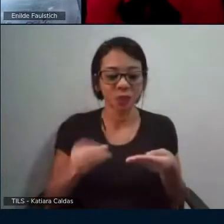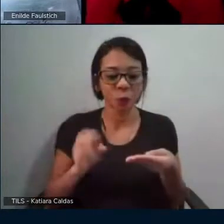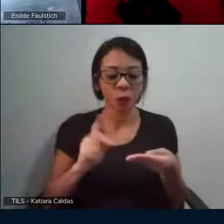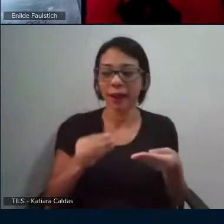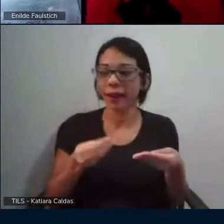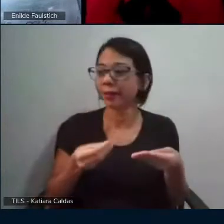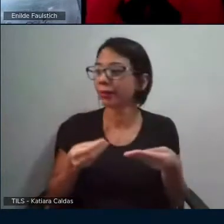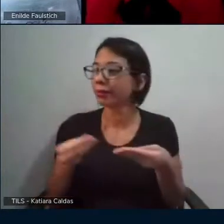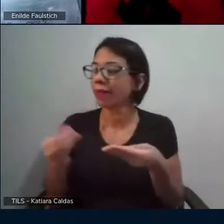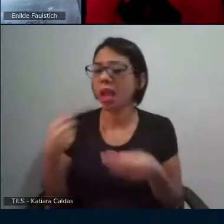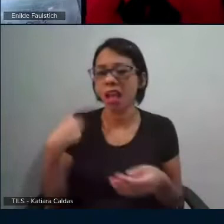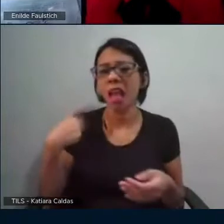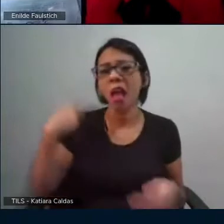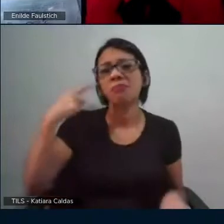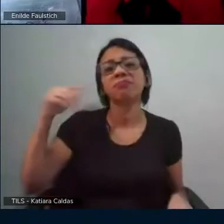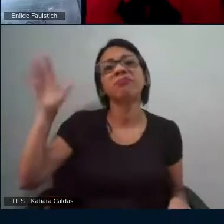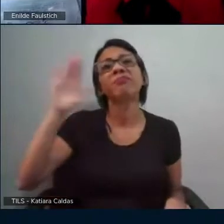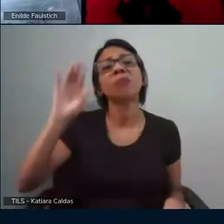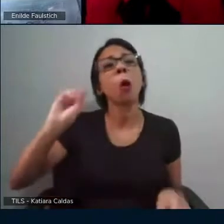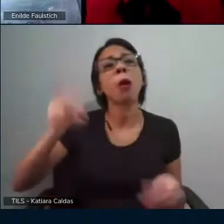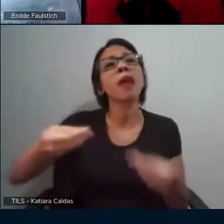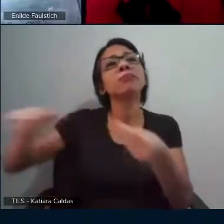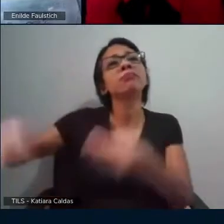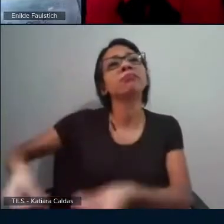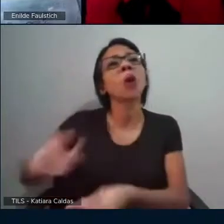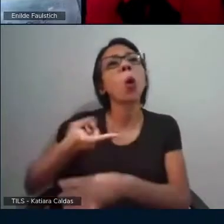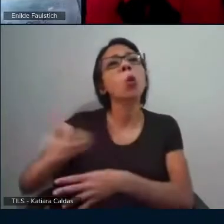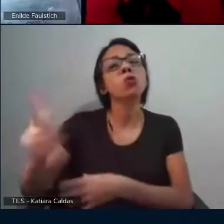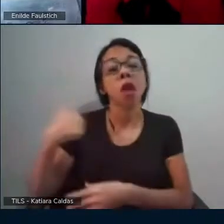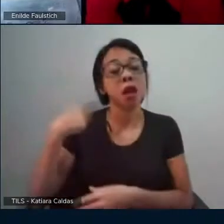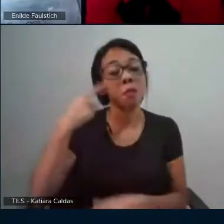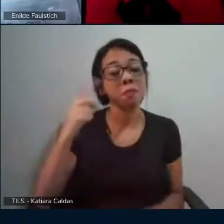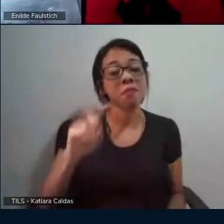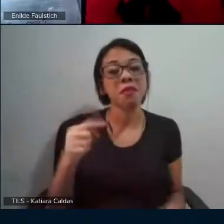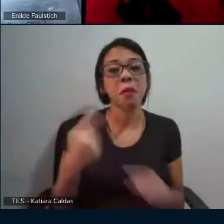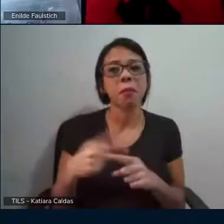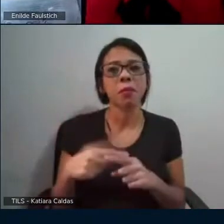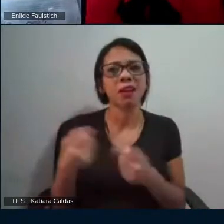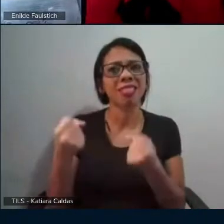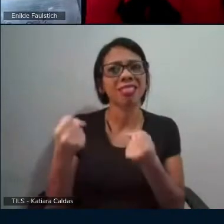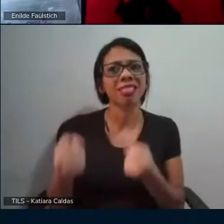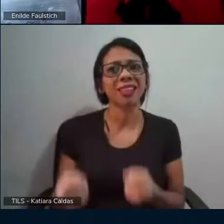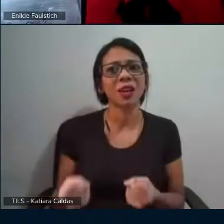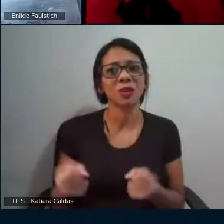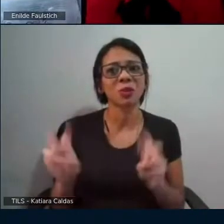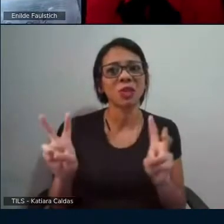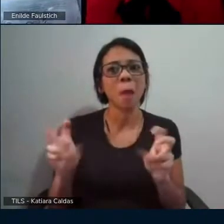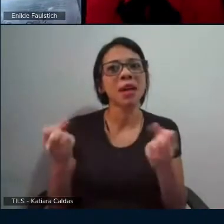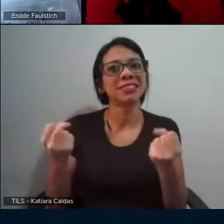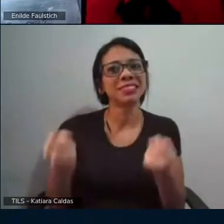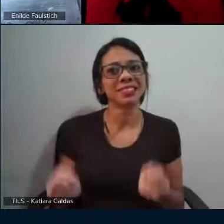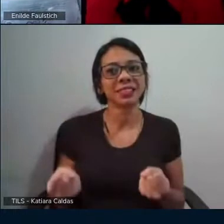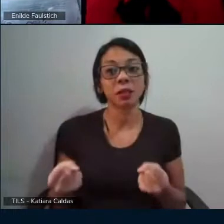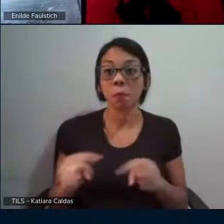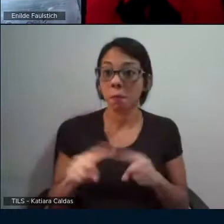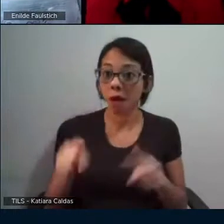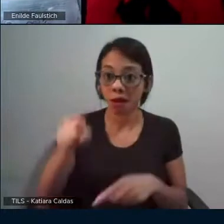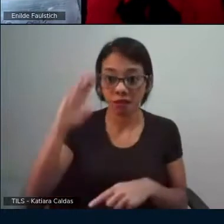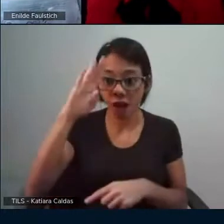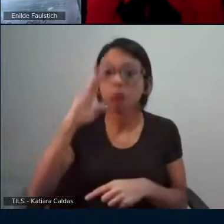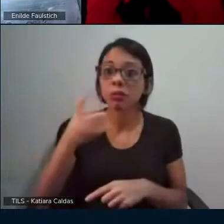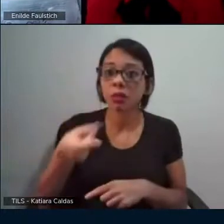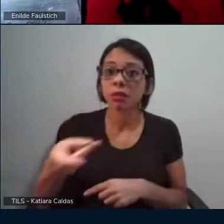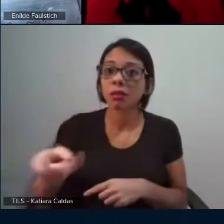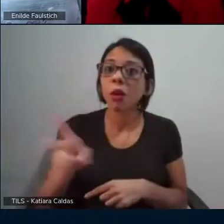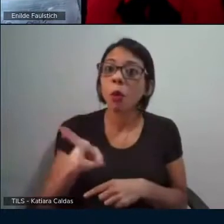não fosse continuar, porque era muito tenso, né? E você continuou. Então, a